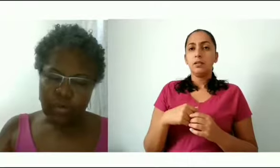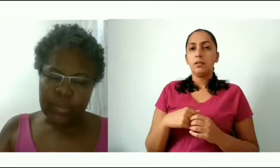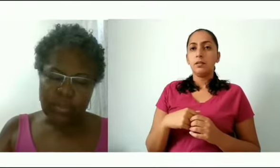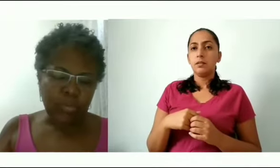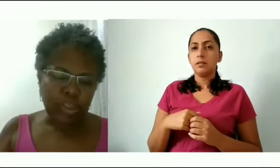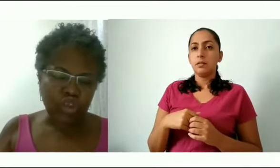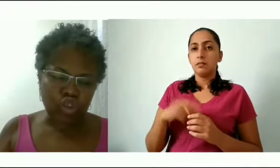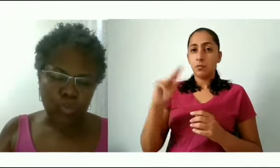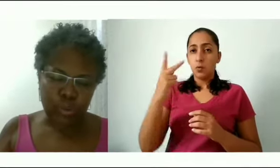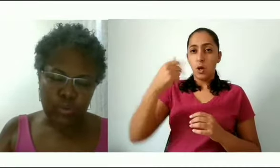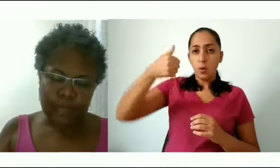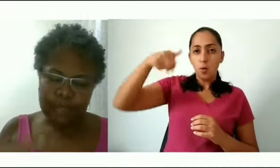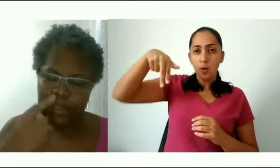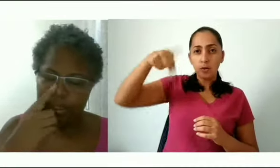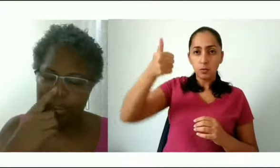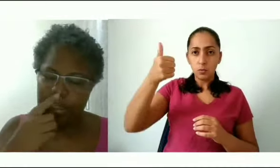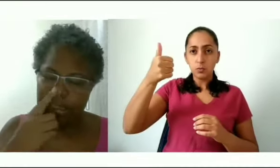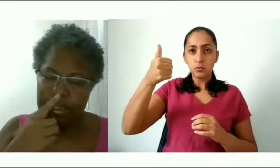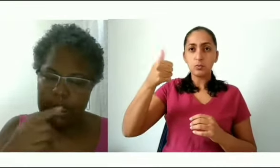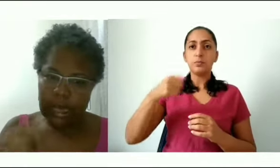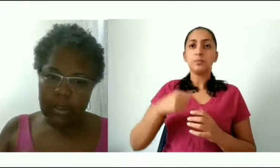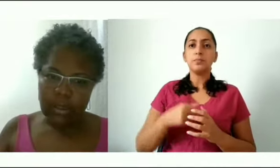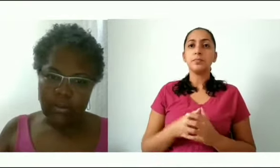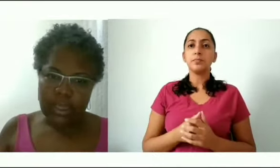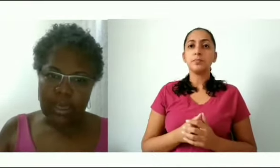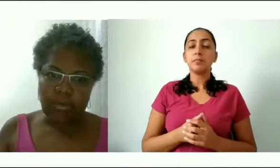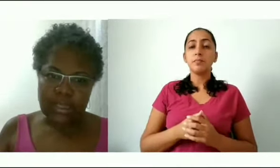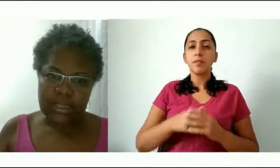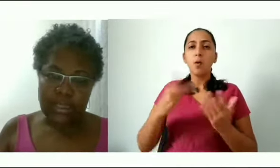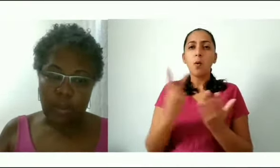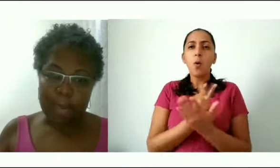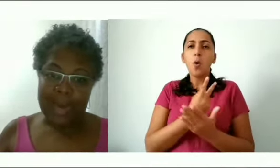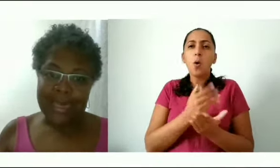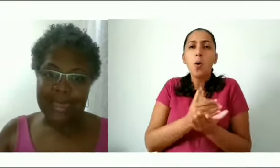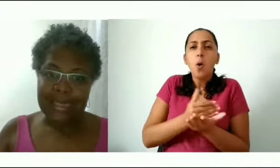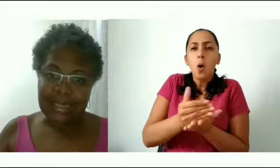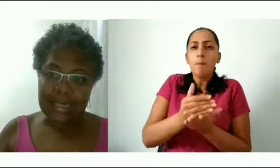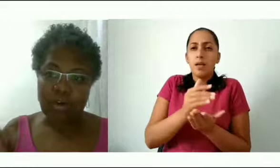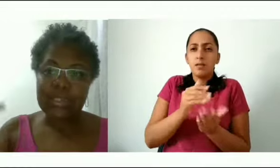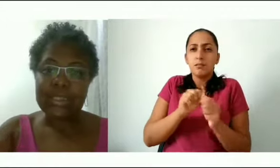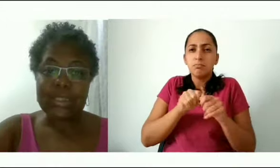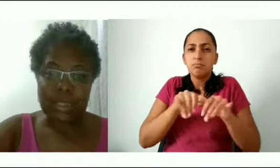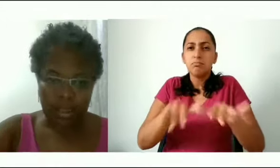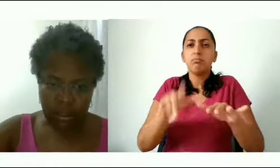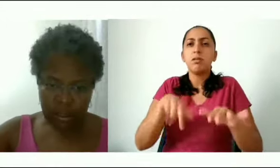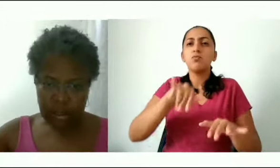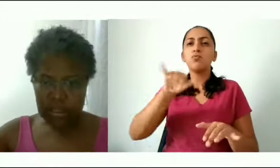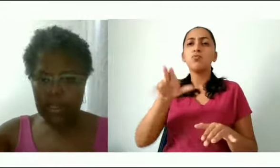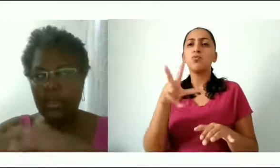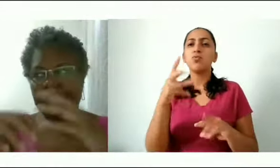H1N1 começou no mês de julho. E o que aconteceu? Para que não